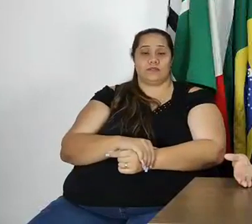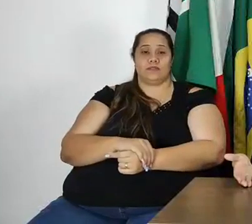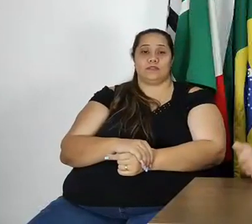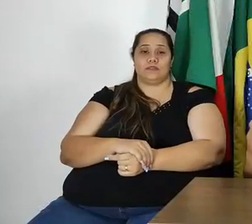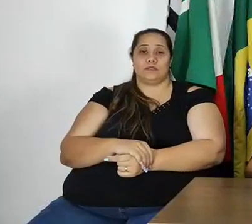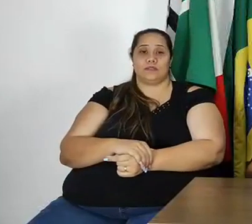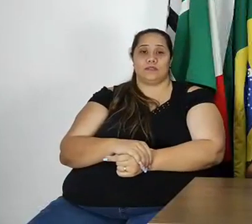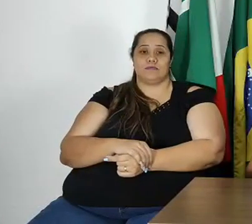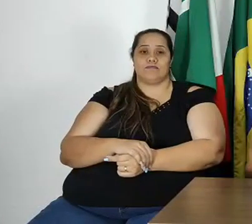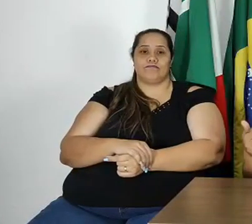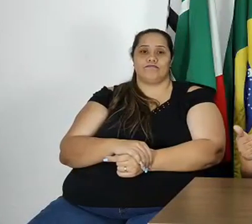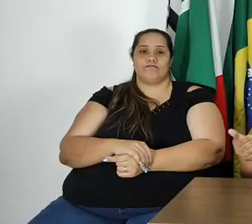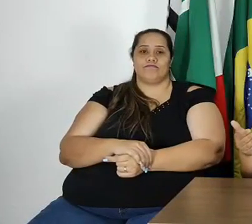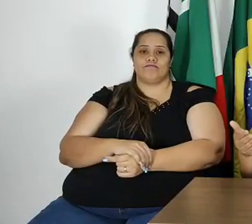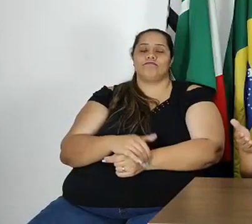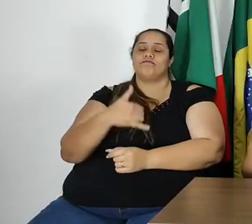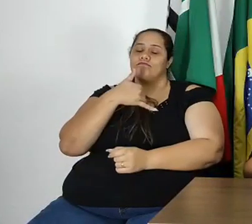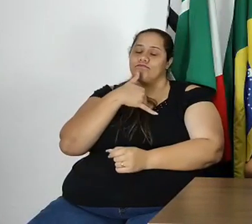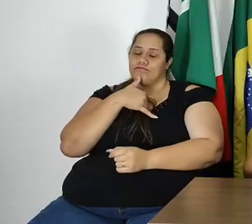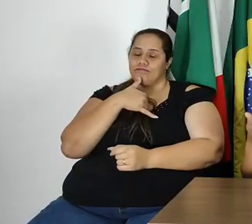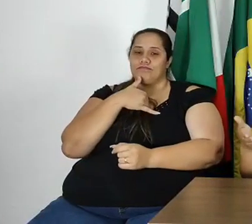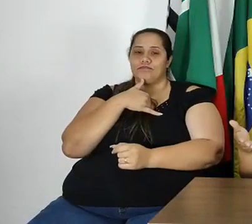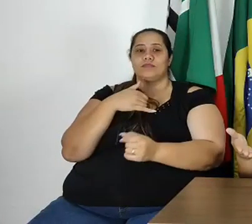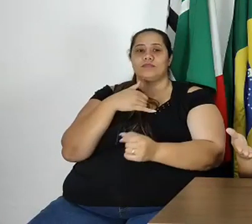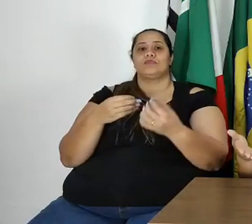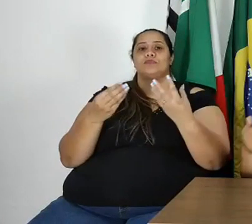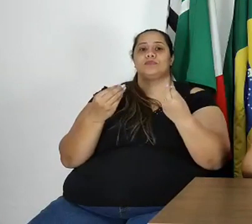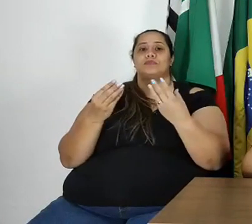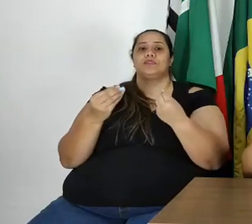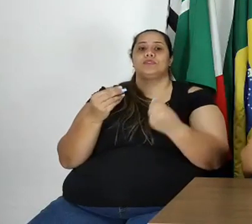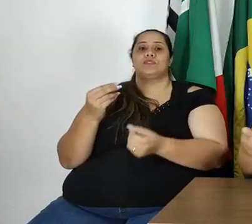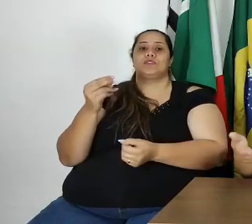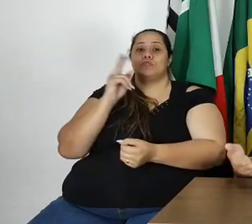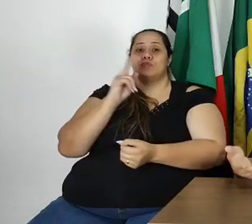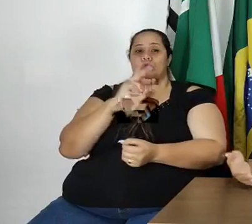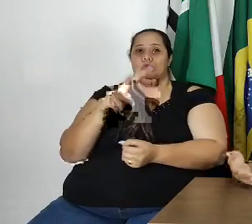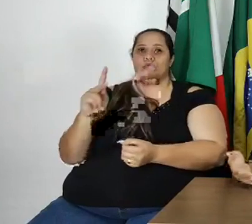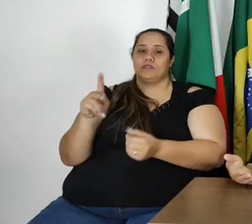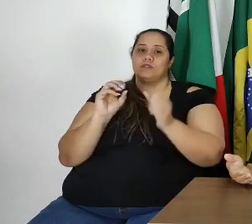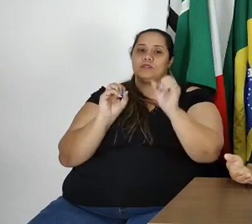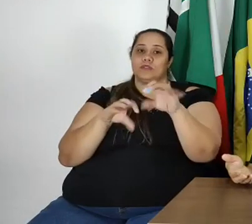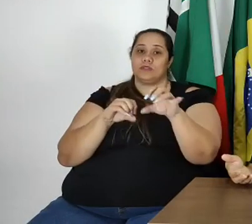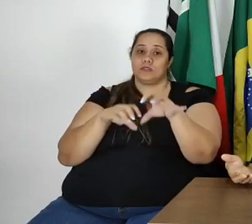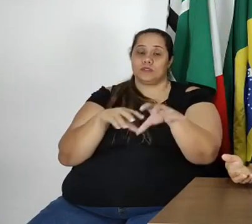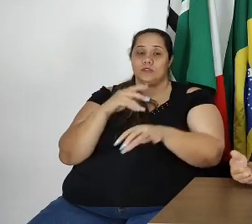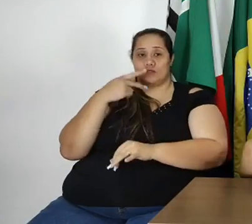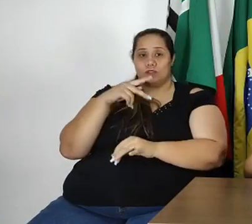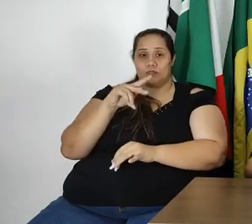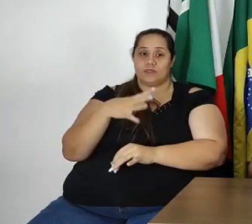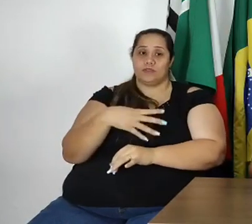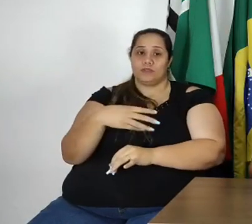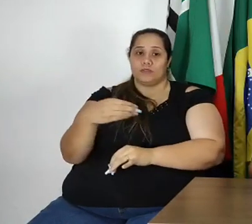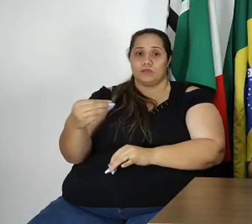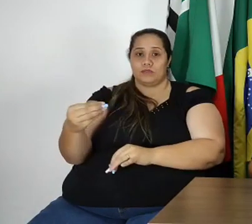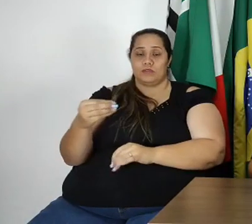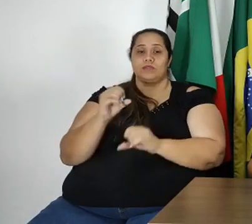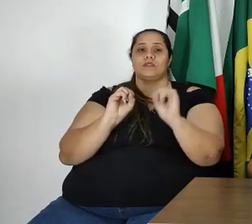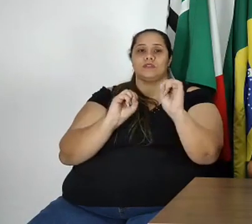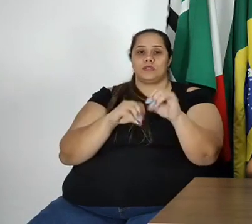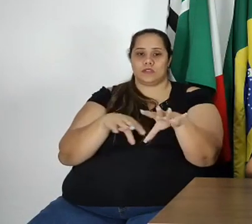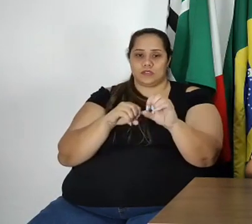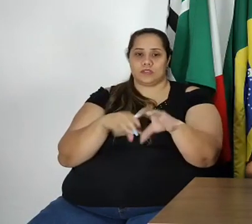Infelizmente, uma boa parte dos professores que estão ali ensinando os seus filhos, eles ensinam